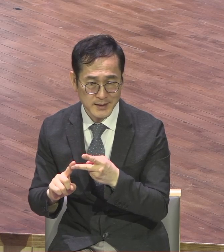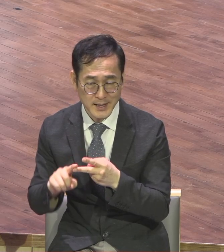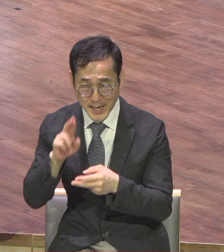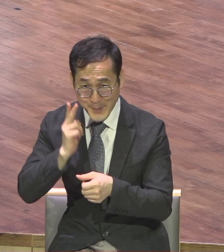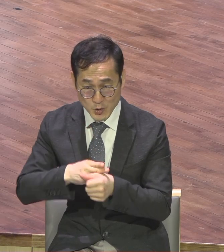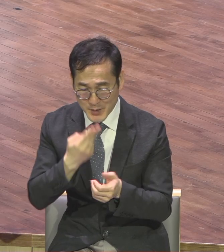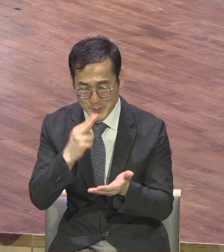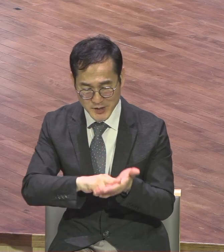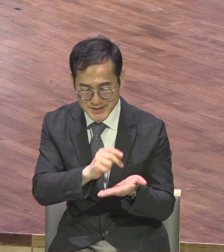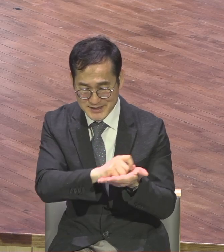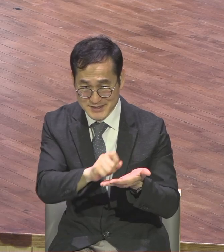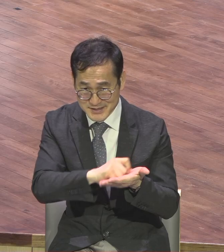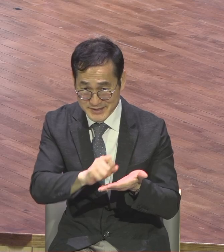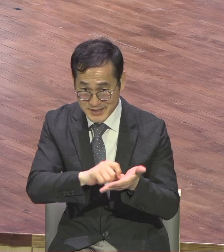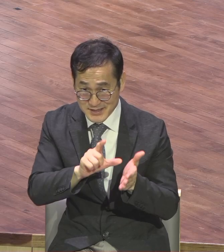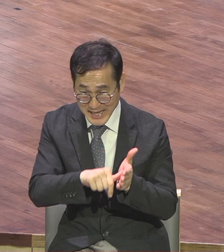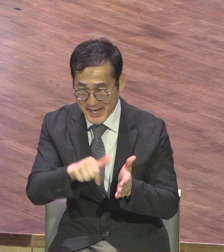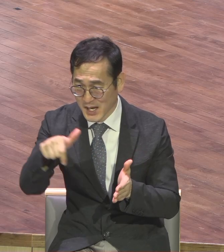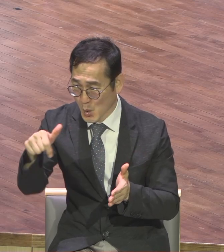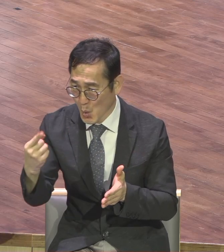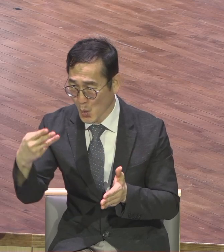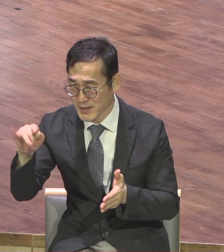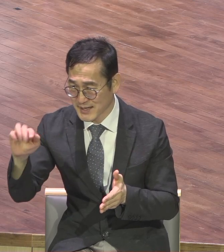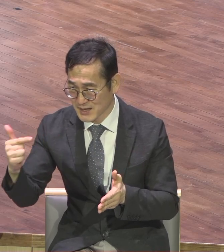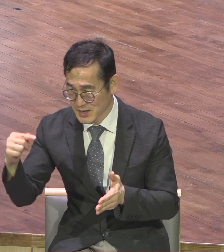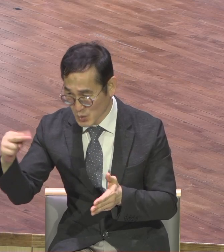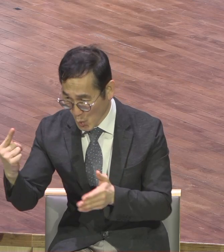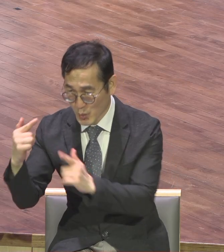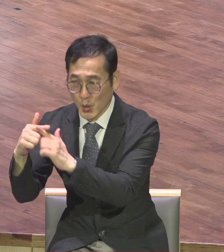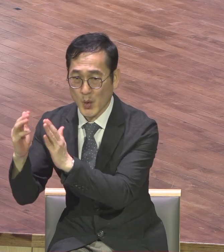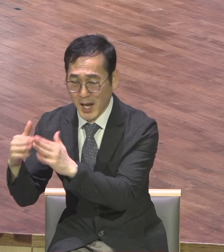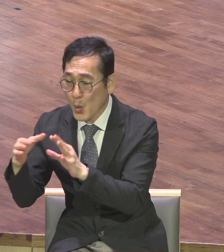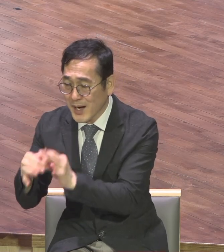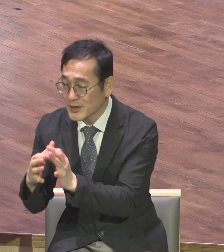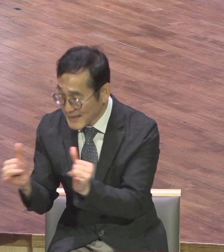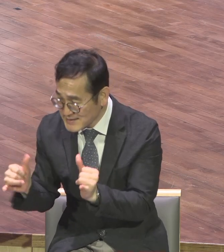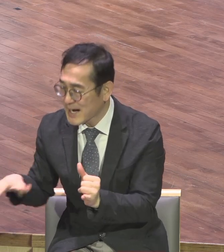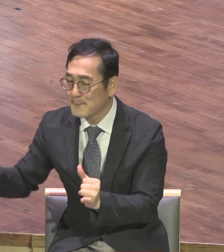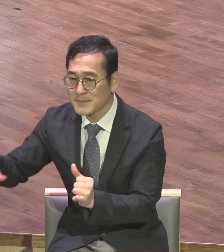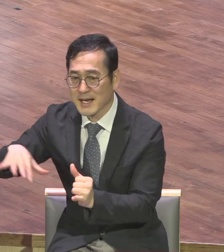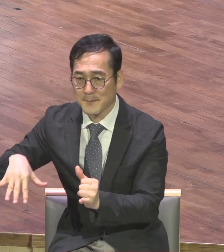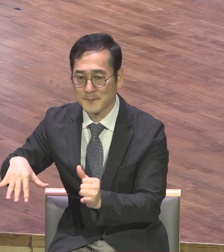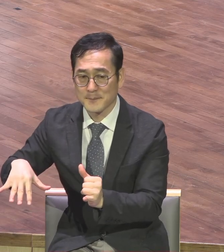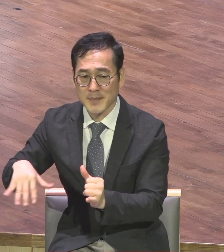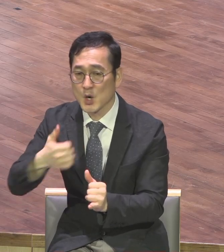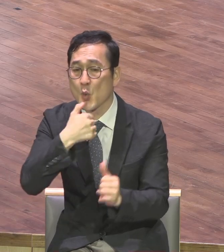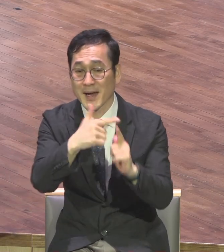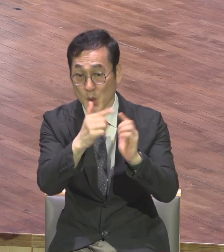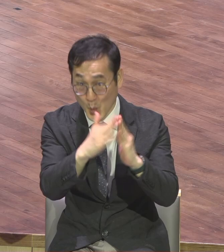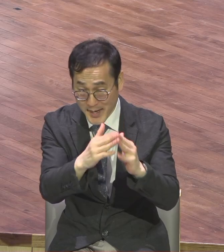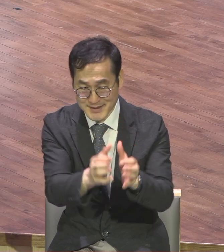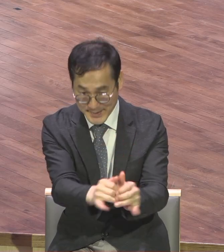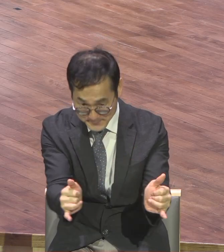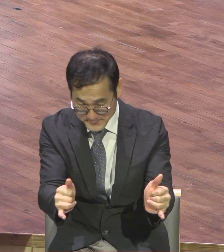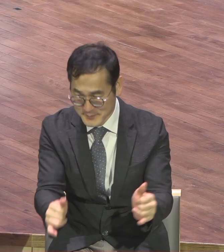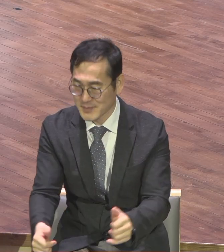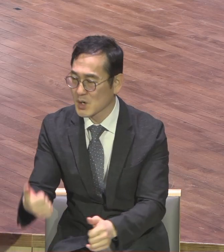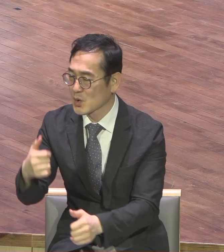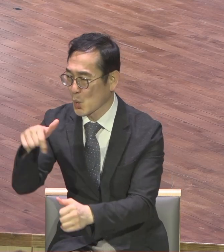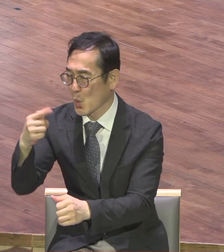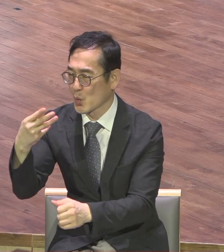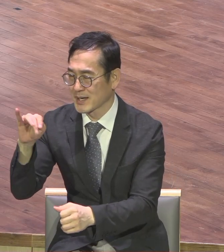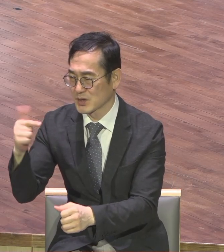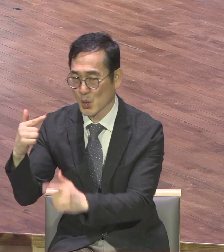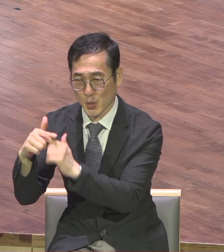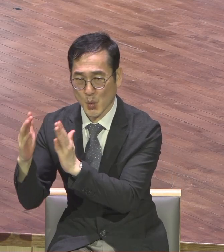바울이 편지를 쓰고 있던 고린도 교회와 연관된 인물들이었어요. 여기 보면